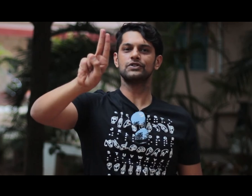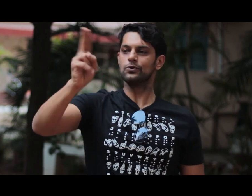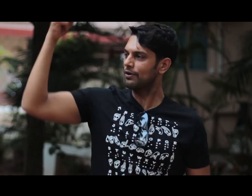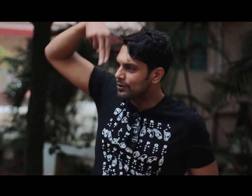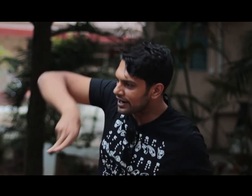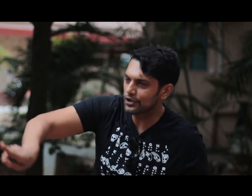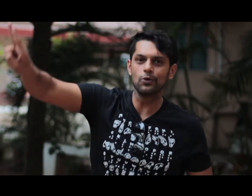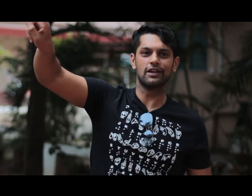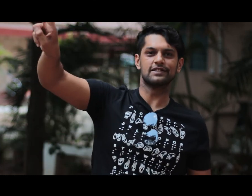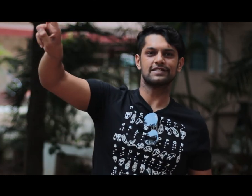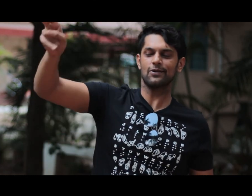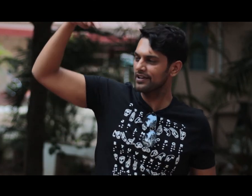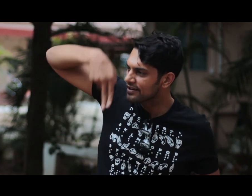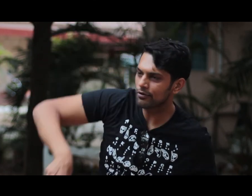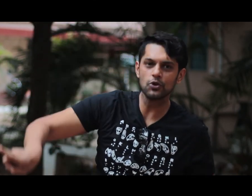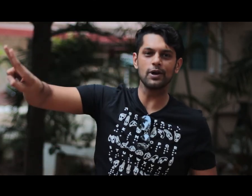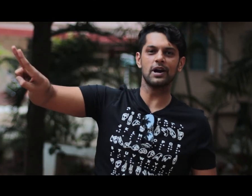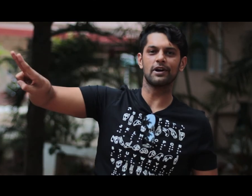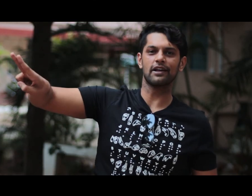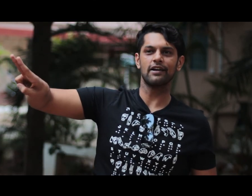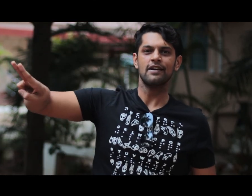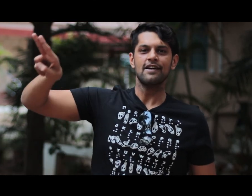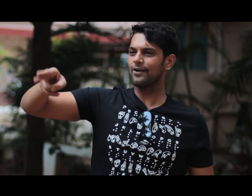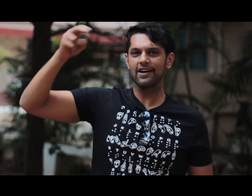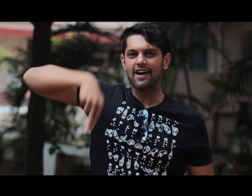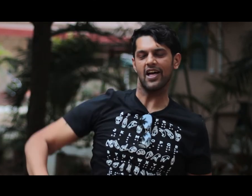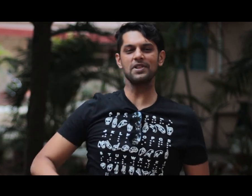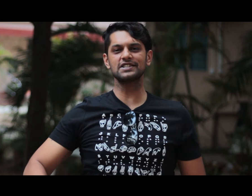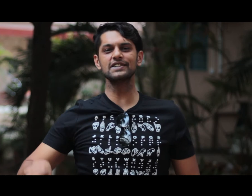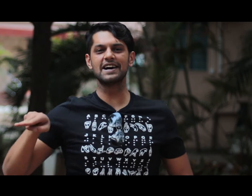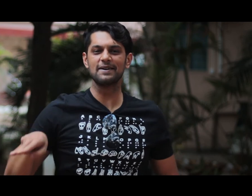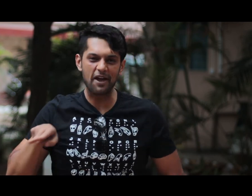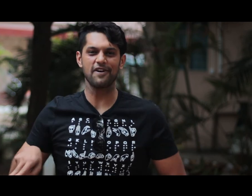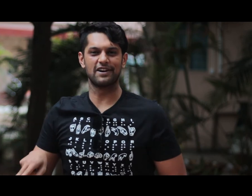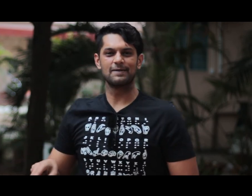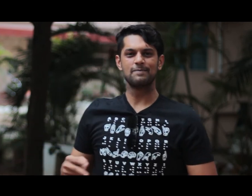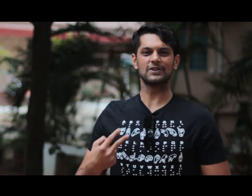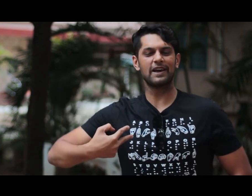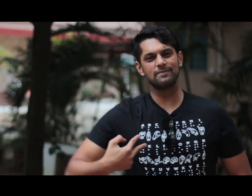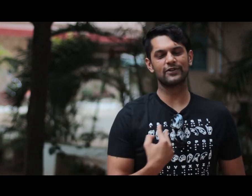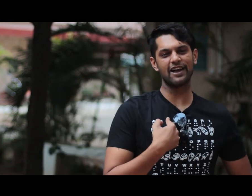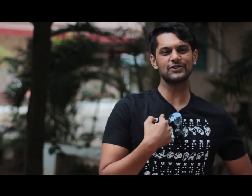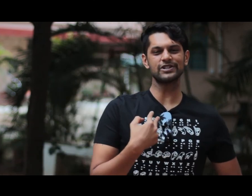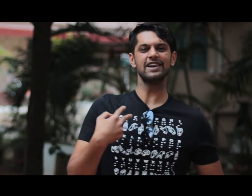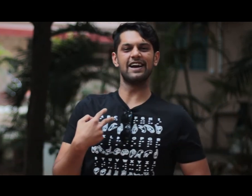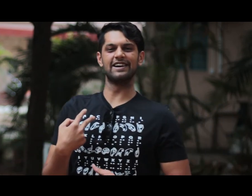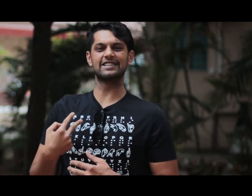ಯು ಯು ಹ್ಯಾವ್ ಟು ರೈಟ್ ಅ ಯು ಲೈಕ್ ದಿಸ್ ಓಕೆ ಒಂದು ಯು ಹಿಂಗೆ ಬಡಿಬೇಕು ಹಿಂಗೆ ಓಕೆ ಅದಾದ್ಮೇಲೆ ನೆಕ್ಸ್ಟ್ ಇಸ್ ಮೈ ಫೇವ್ರೆಟ್ ಬಿಕಾಸ್ ಮೈ ನೇಮ್ ಇಸ್ ವಿನಾಯಕ್ ಜೋಶಿ ಆ್ಯಂಡ್ ಇಟ್ ಸ್ಟಾರ್ಟ್ಸ್